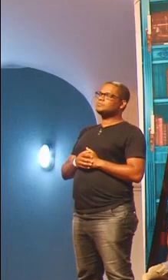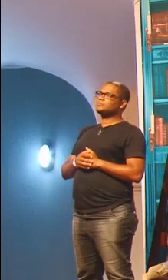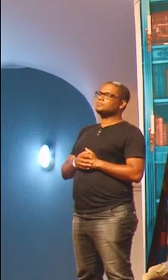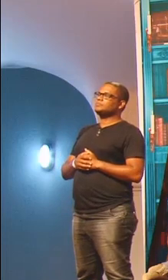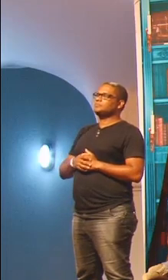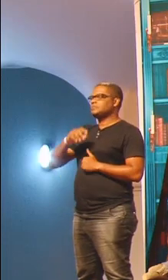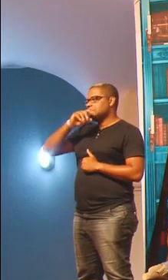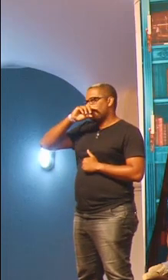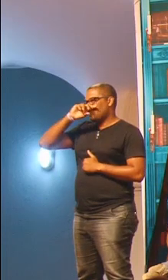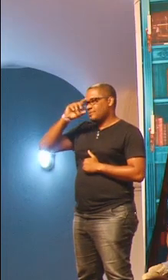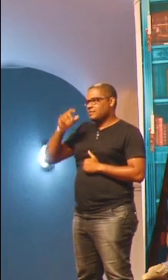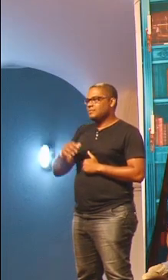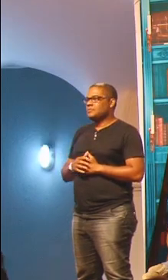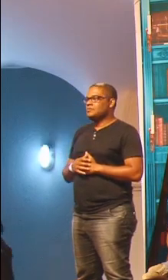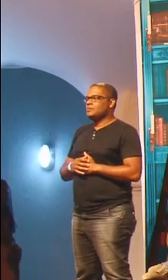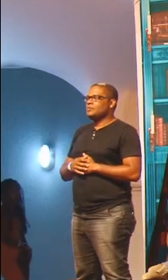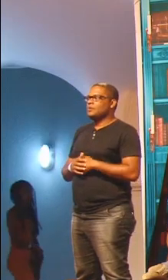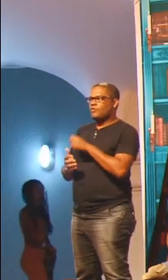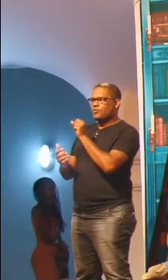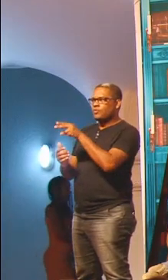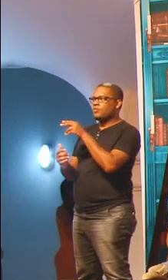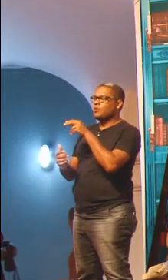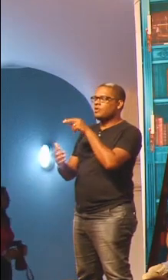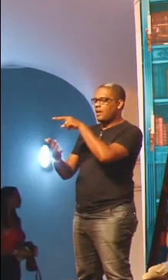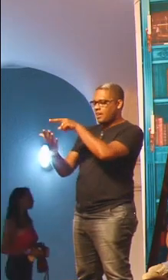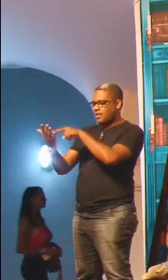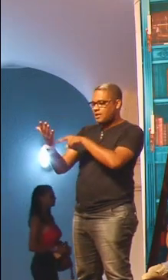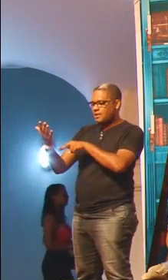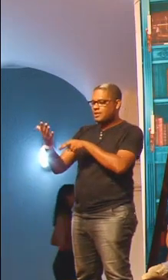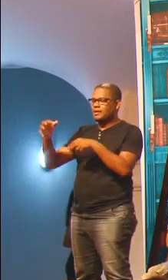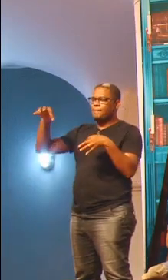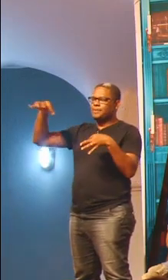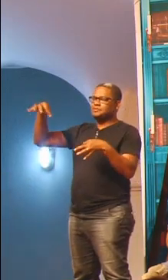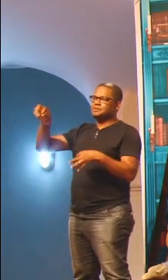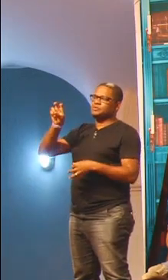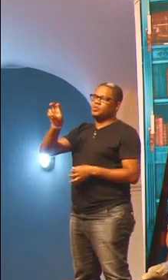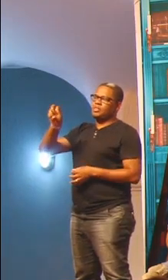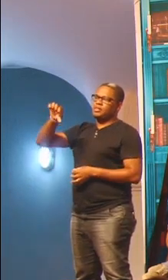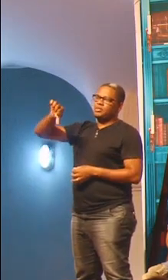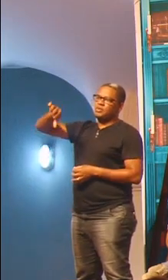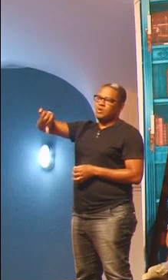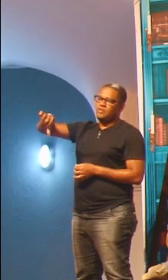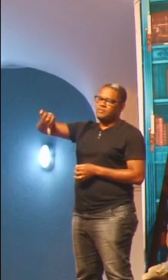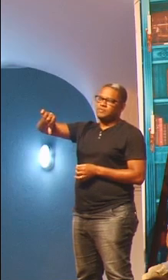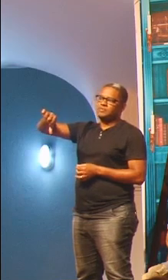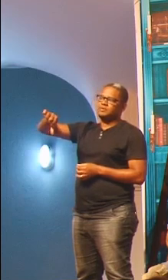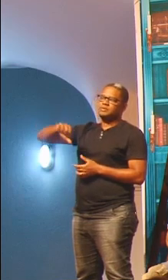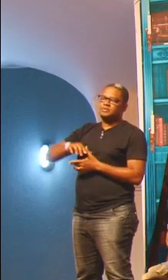Bom, eu vou ler um trecho também que está aqui na página 59.